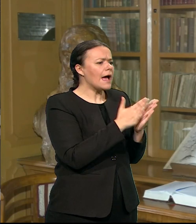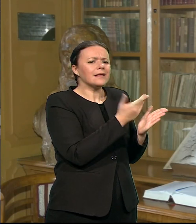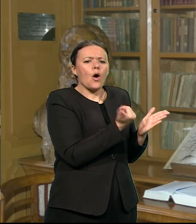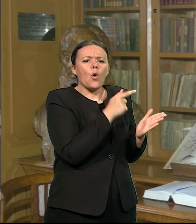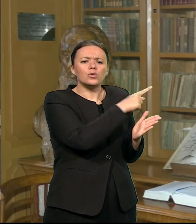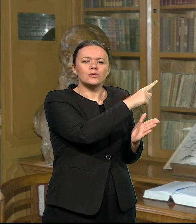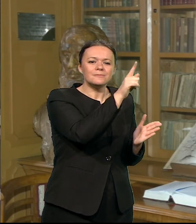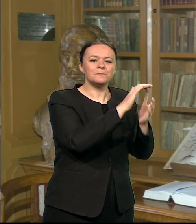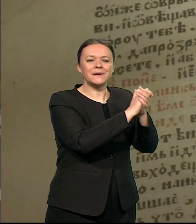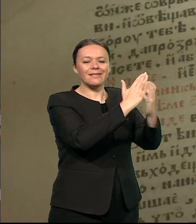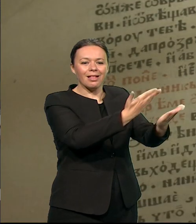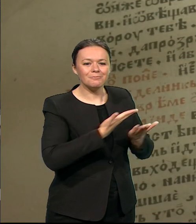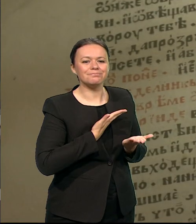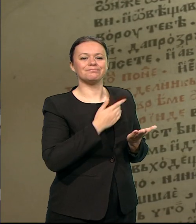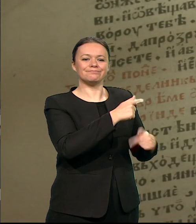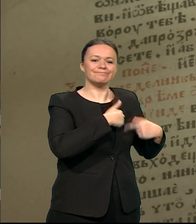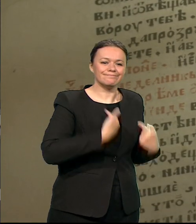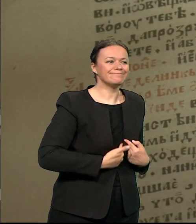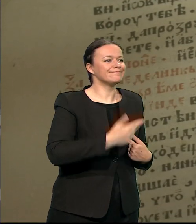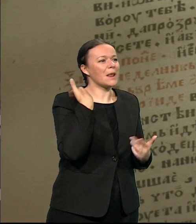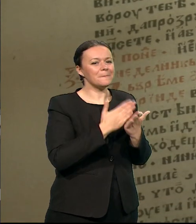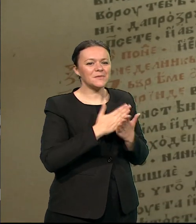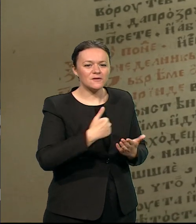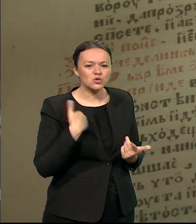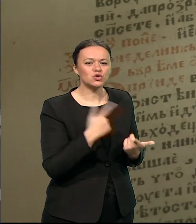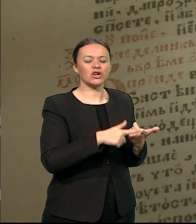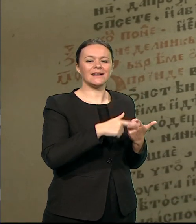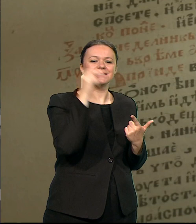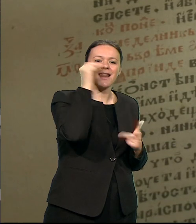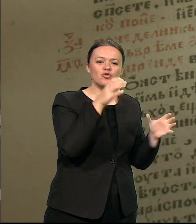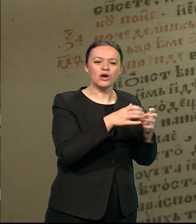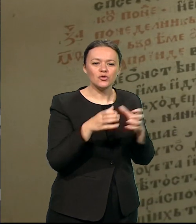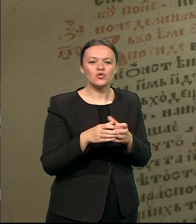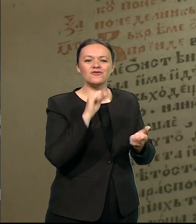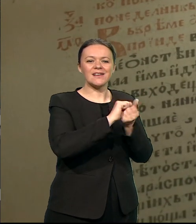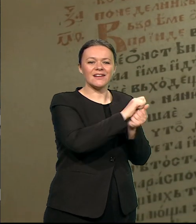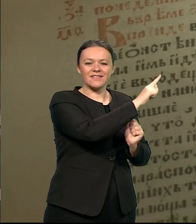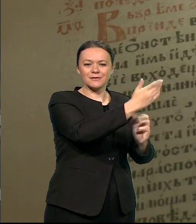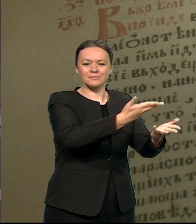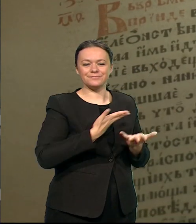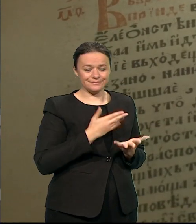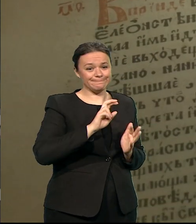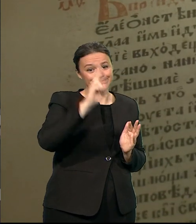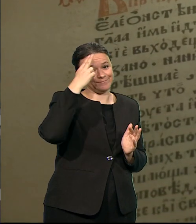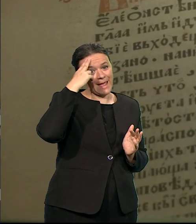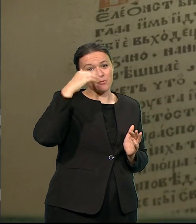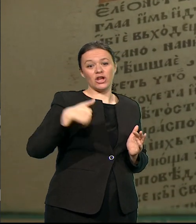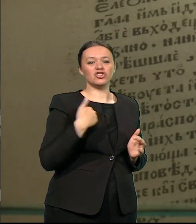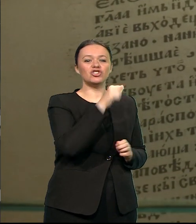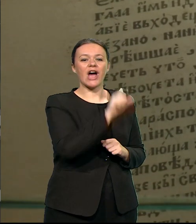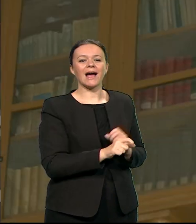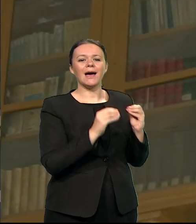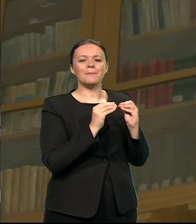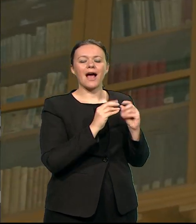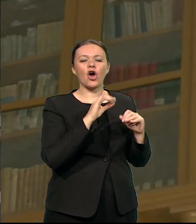gimnazije. Darovali su ih dobrotvori, bivši đaci, naučna društva i izdavači. Otac najpoznatijeg karlovačkog đaka Branka